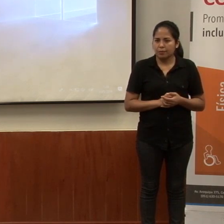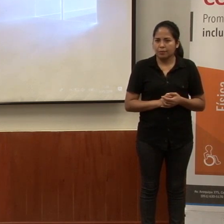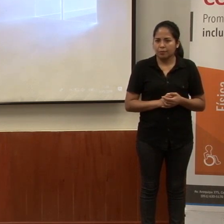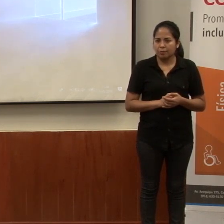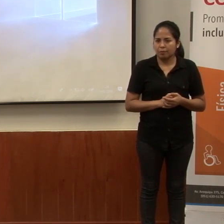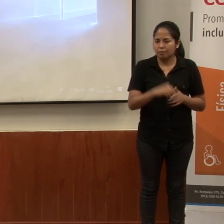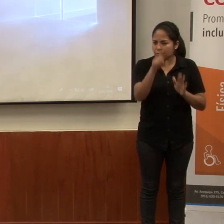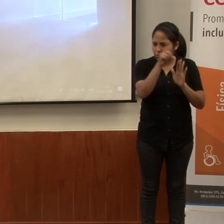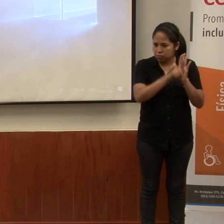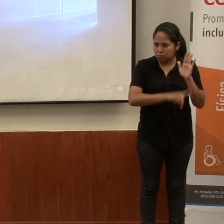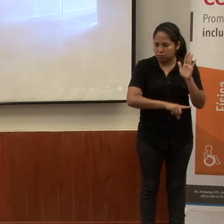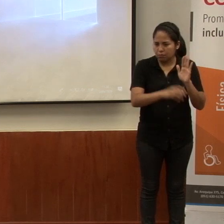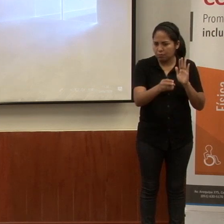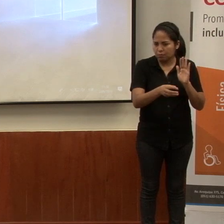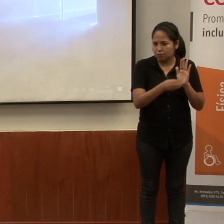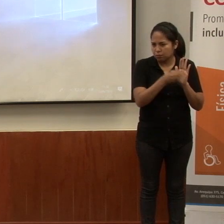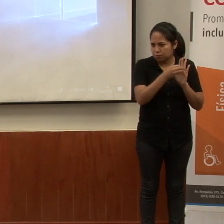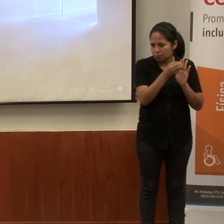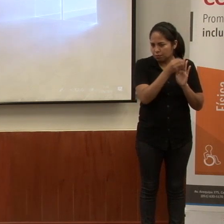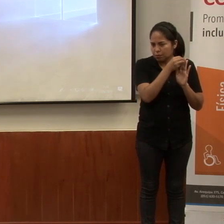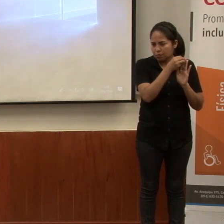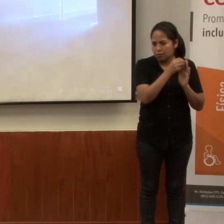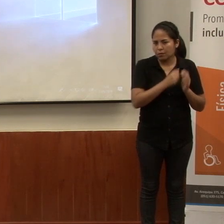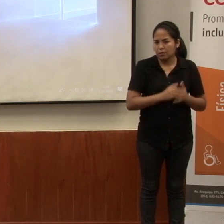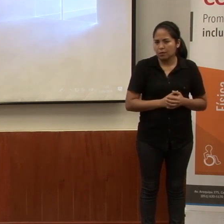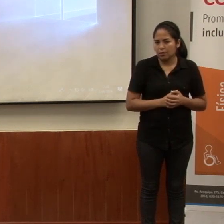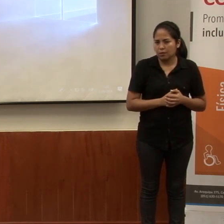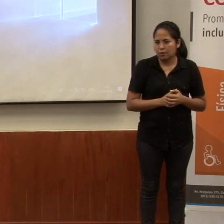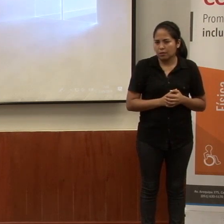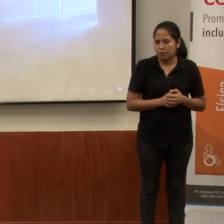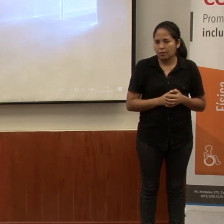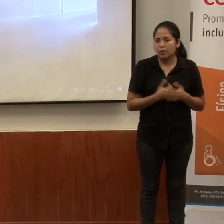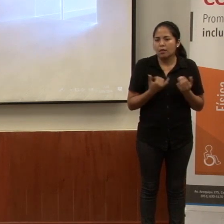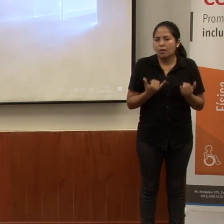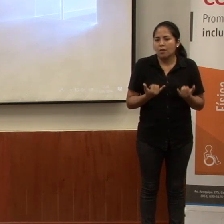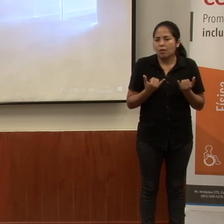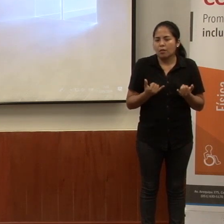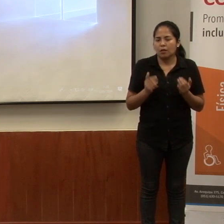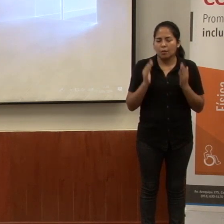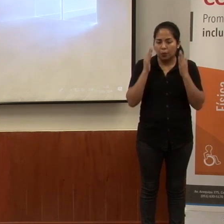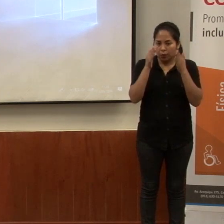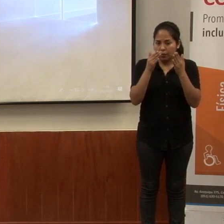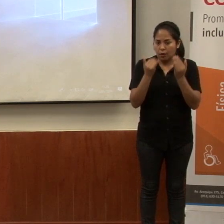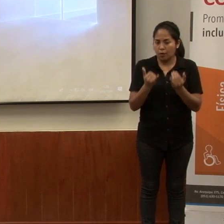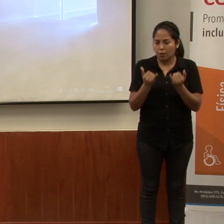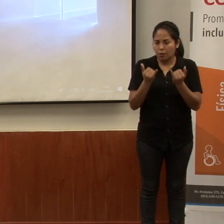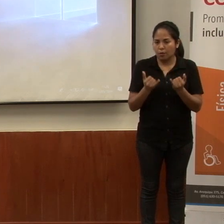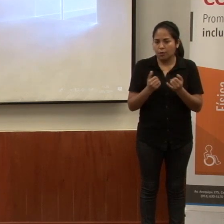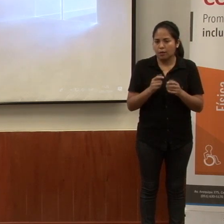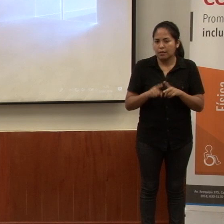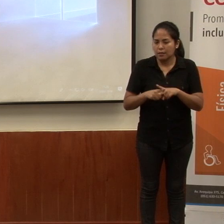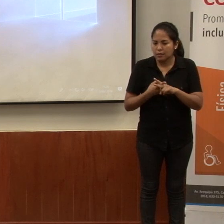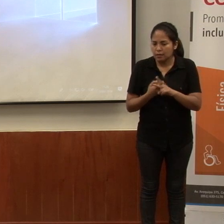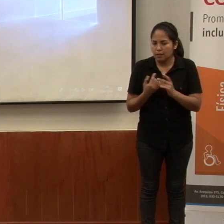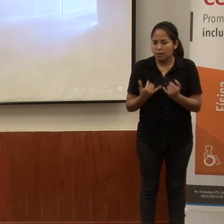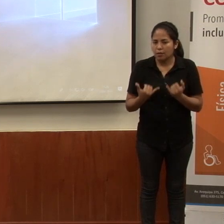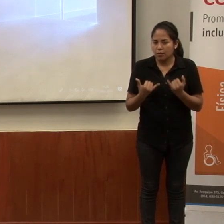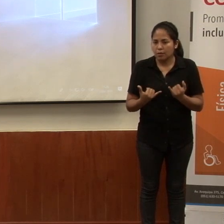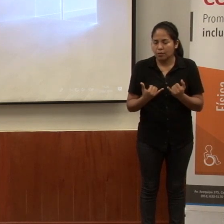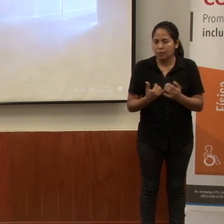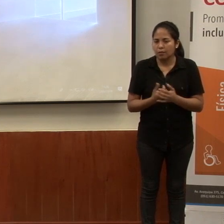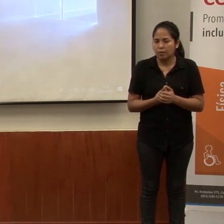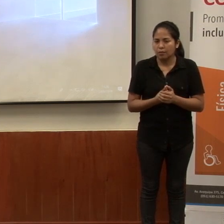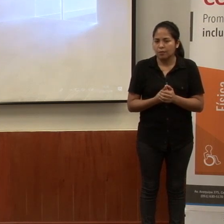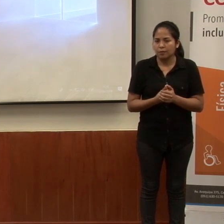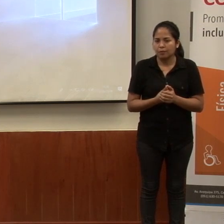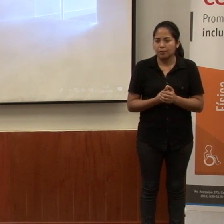así. Y luego, ¿cuál es la intervención que por ahora estamos privilegiando? Por ahora, inicialmente. Que